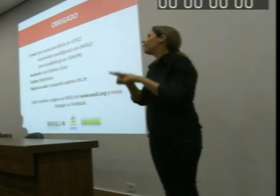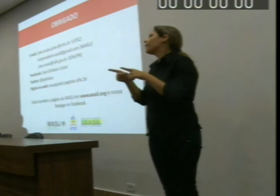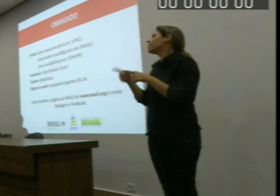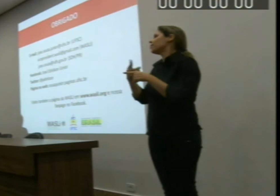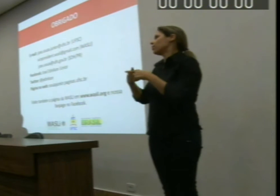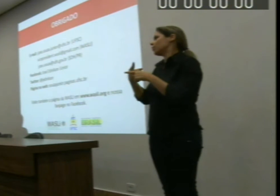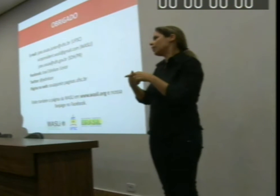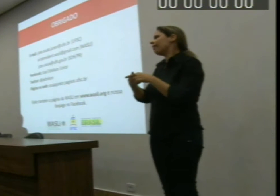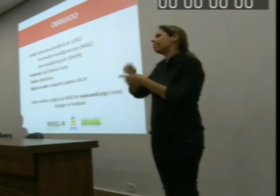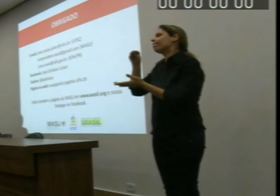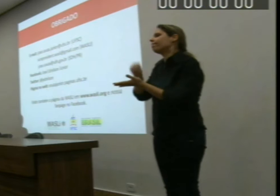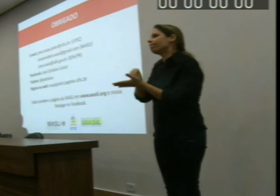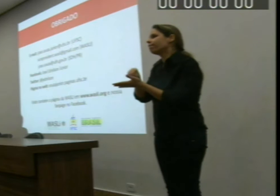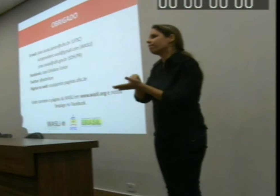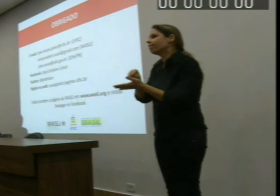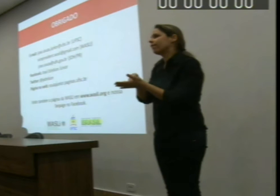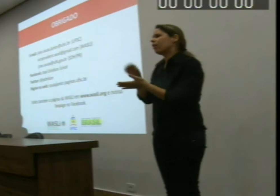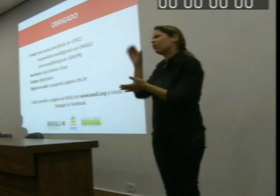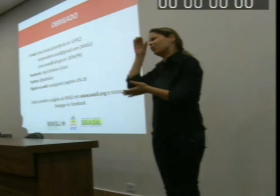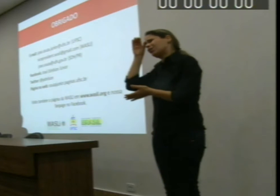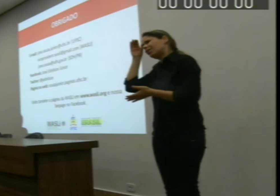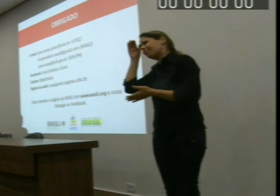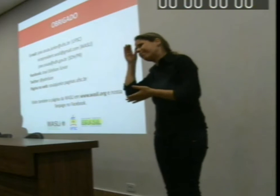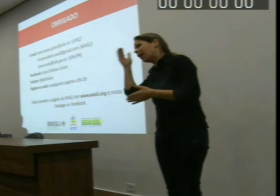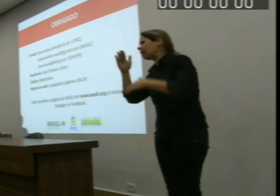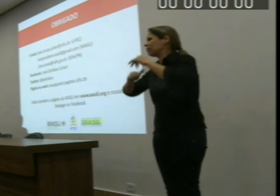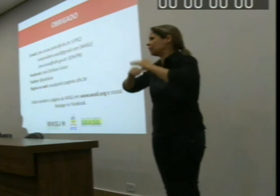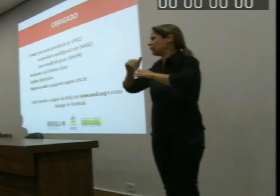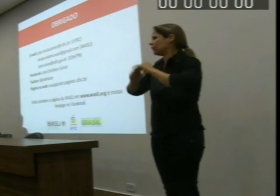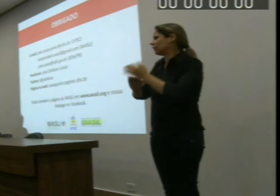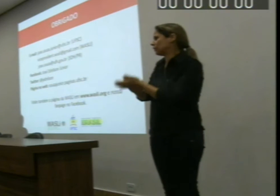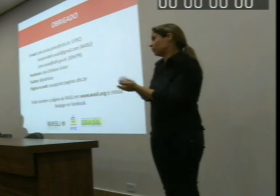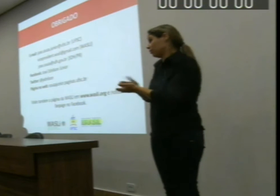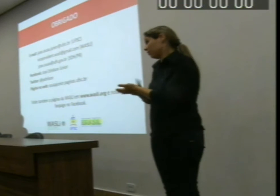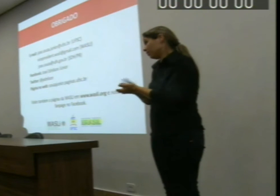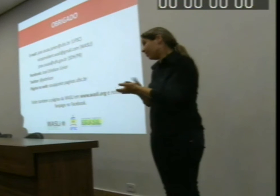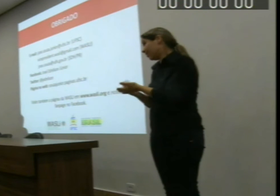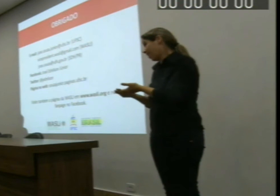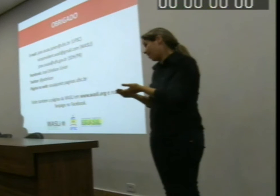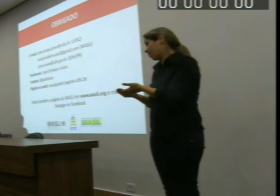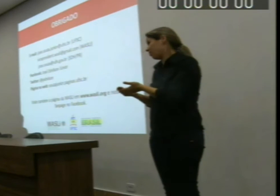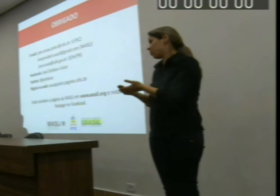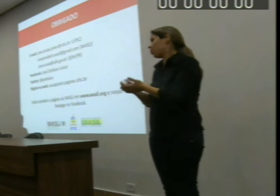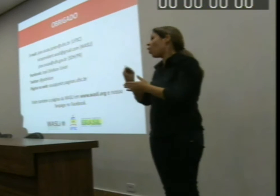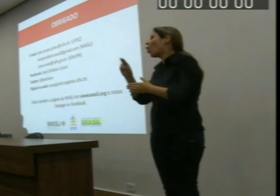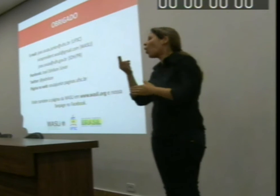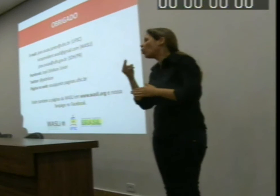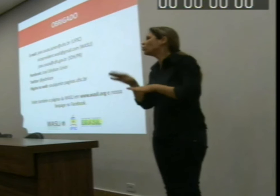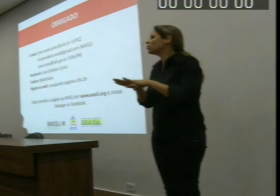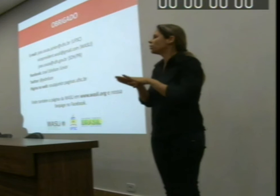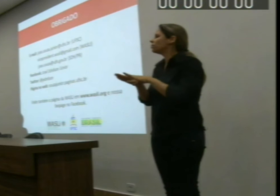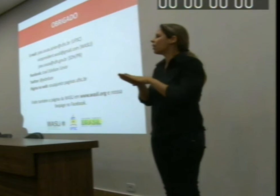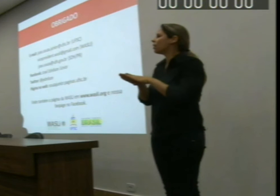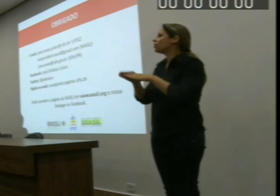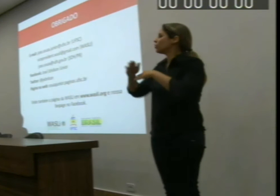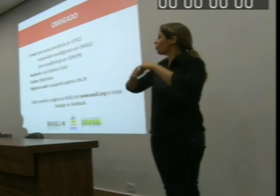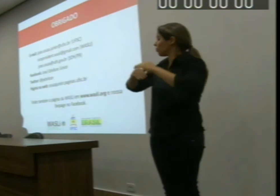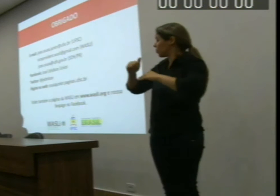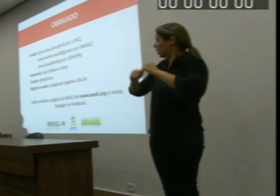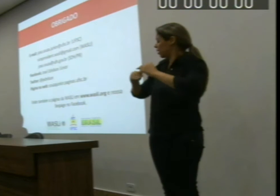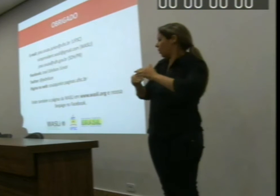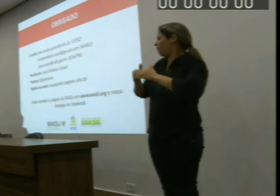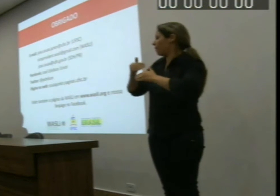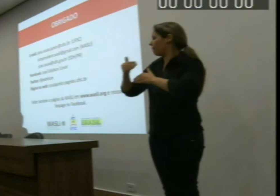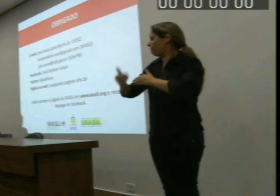conhecimento né dos dos profissionais que estão eh à frente desse trabalho eu digo assim talvez na